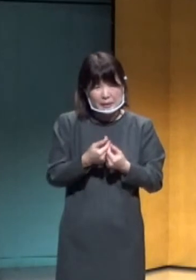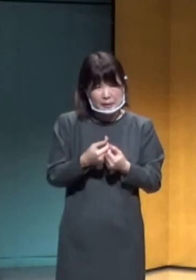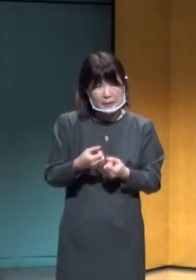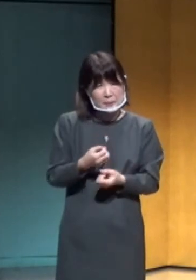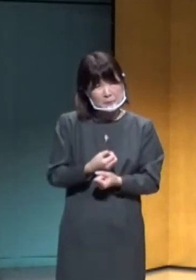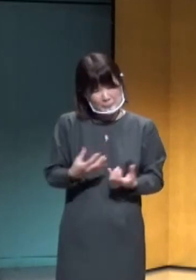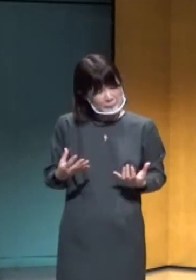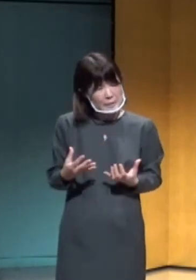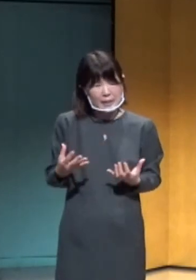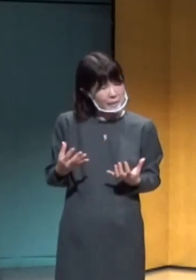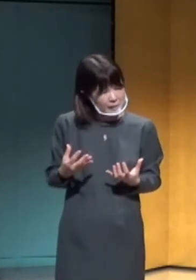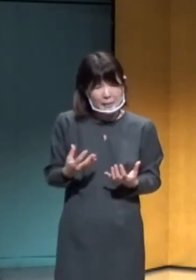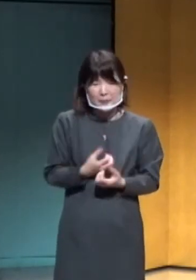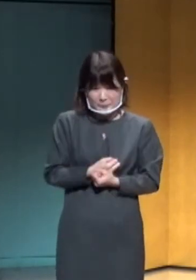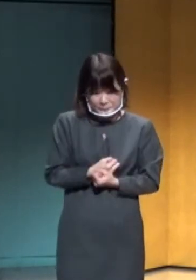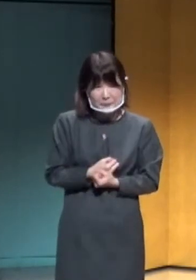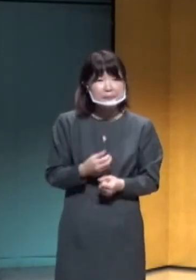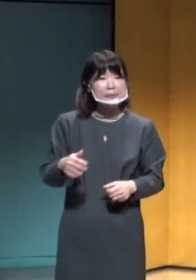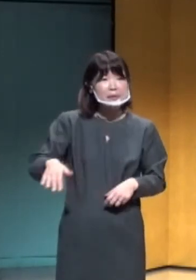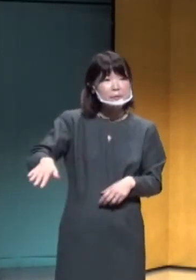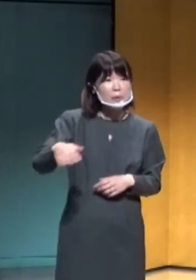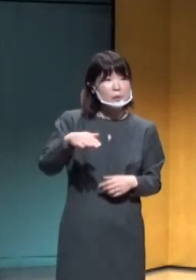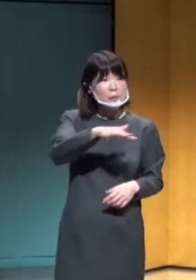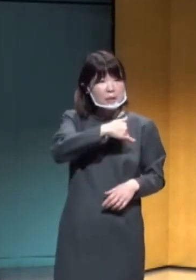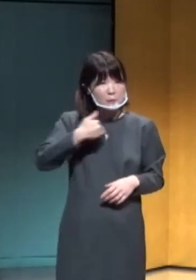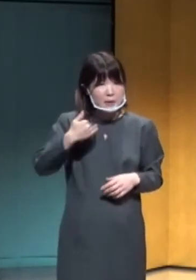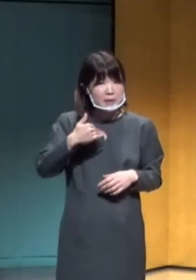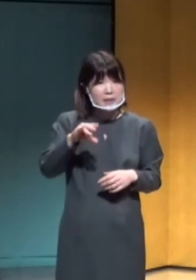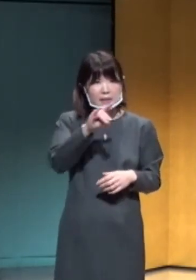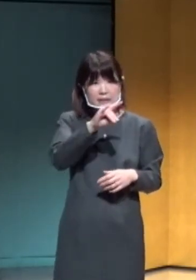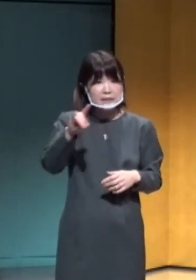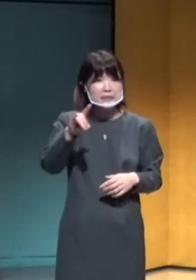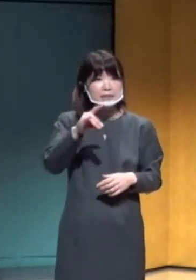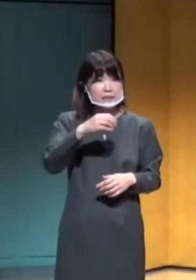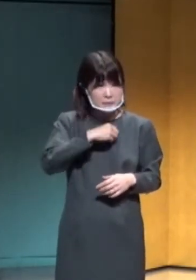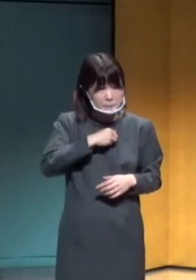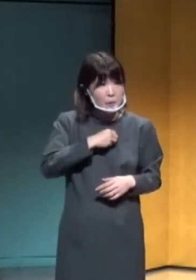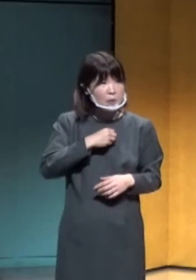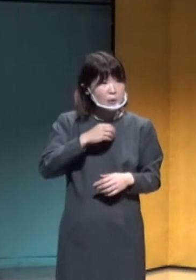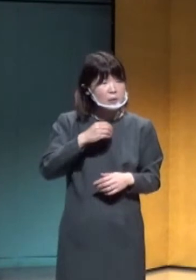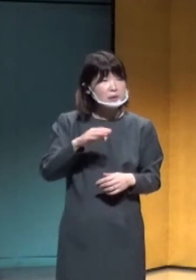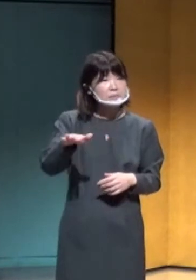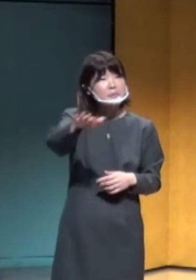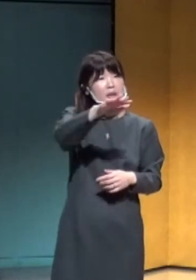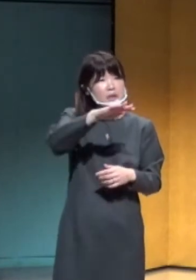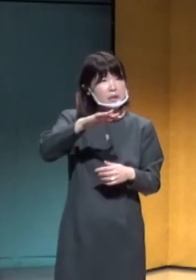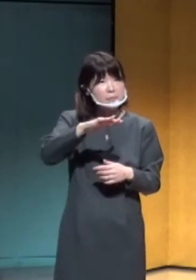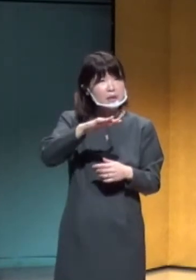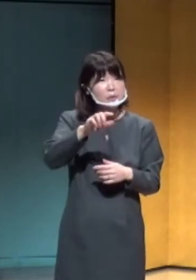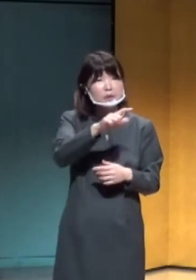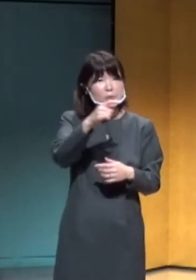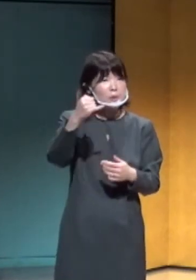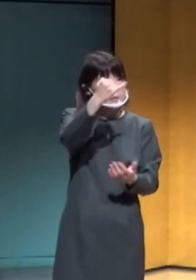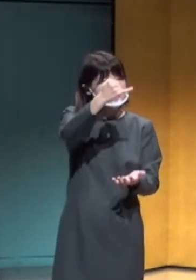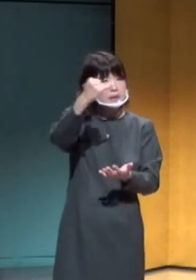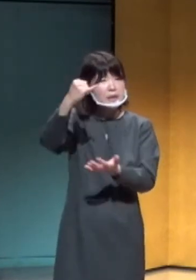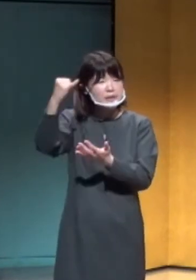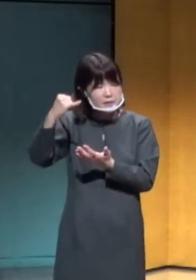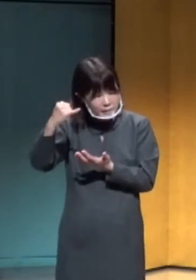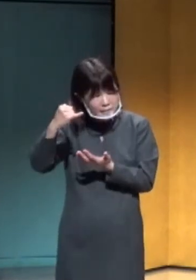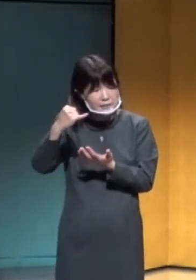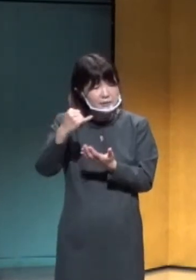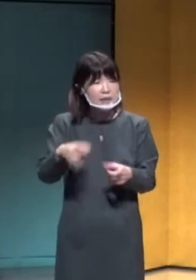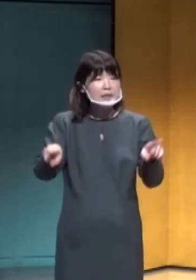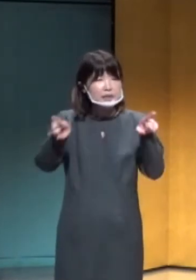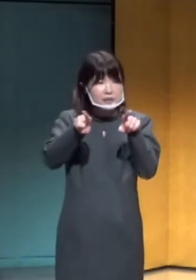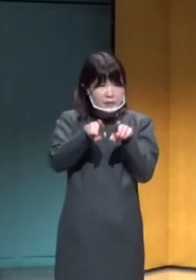ますが、ぜひとも富士見市議会としましても市民の皆様の声を聞き、市民の皆さんと共に進んでまい